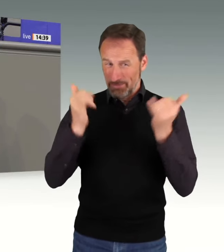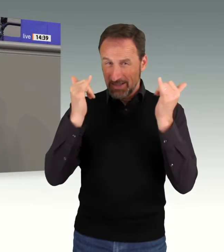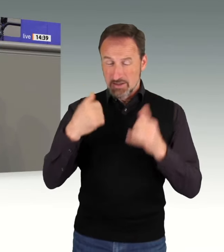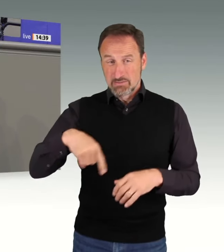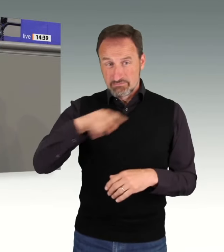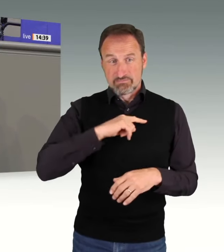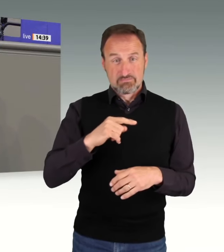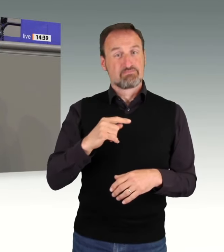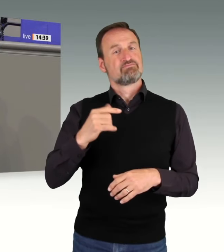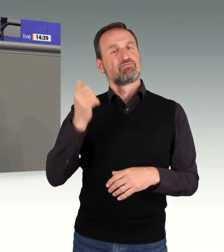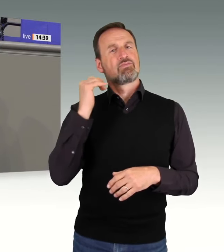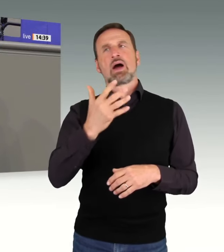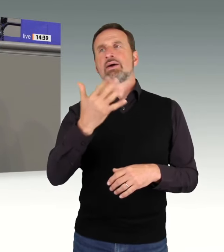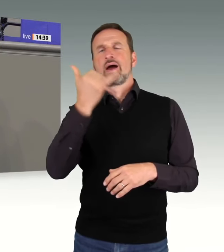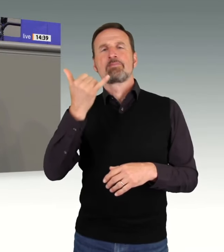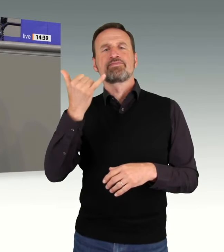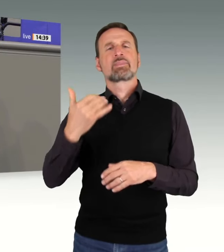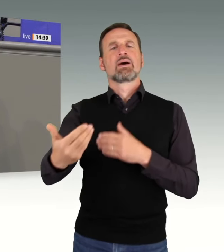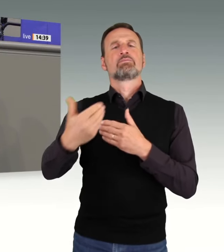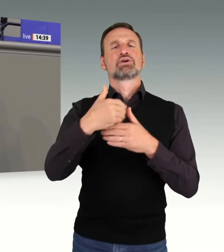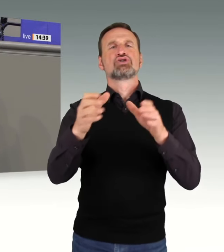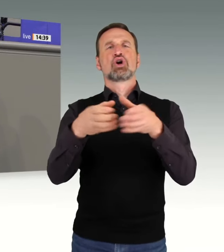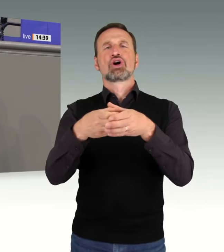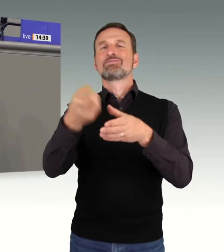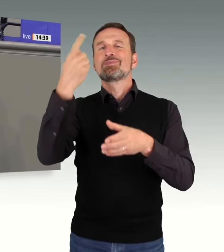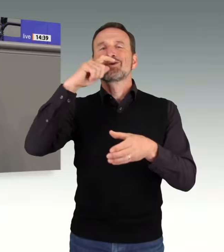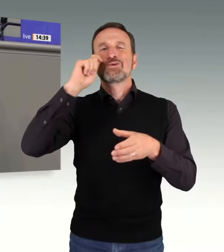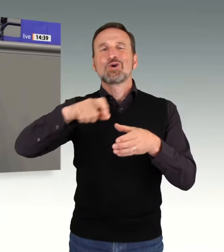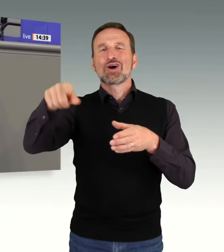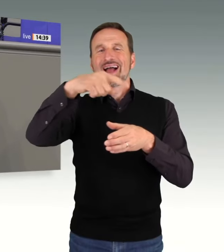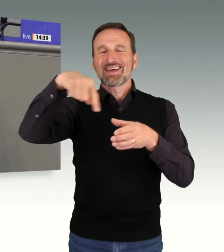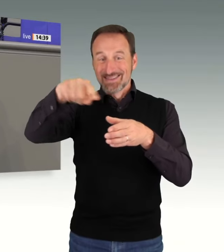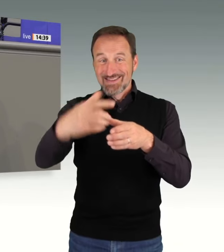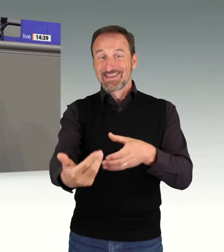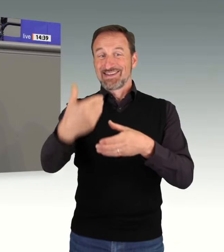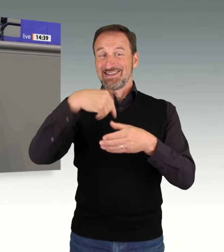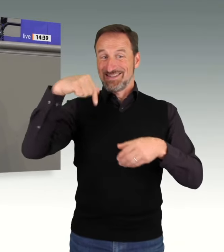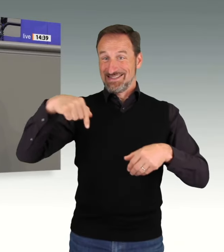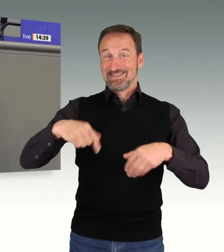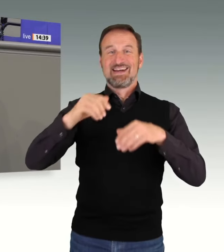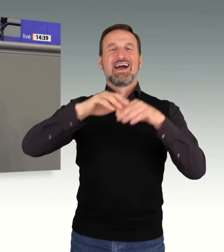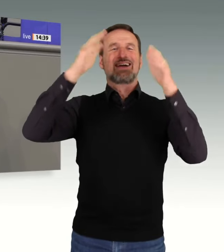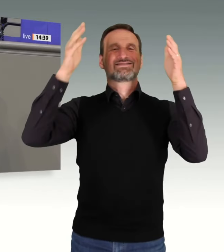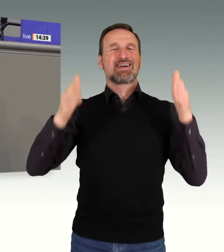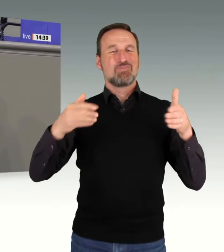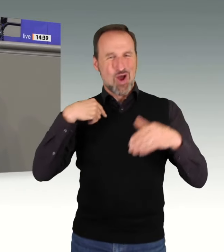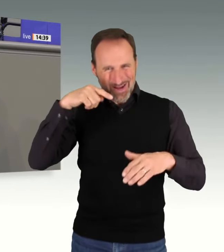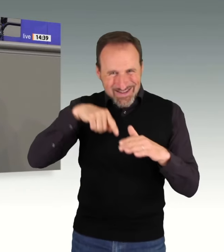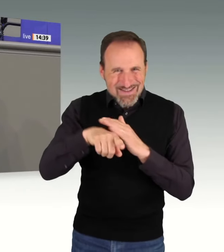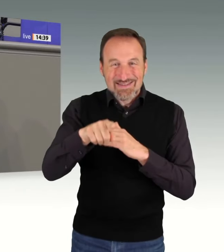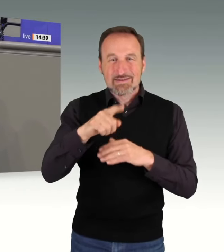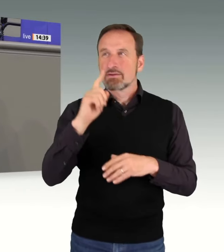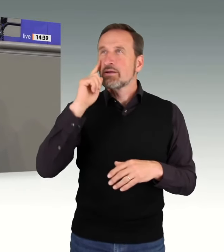Wänden dieses Hauses entdeckt. Wir dürfen niemals vergessen, Ukrainische Soldaten hatten einen